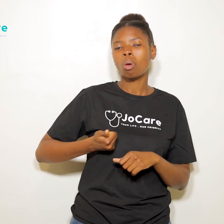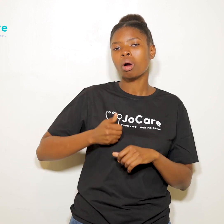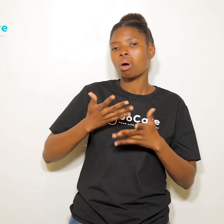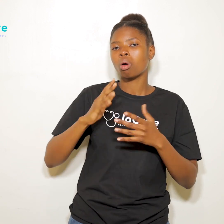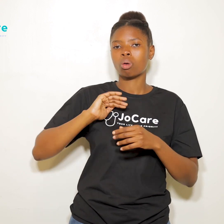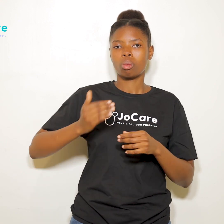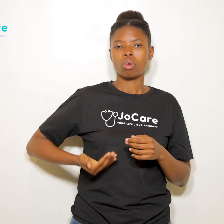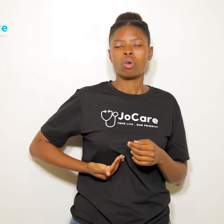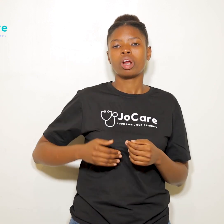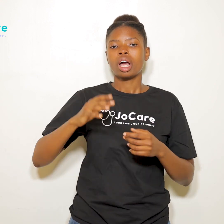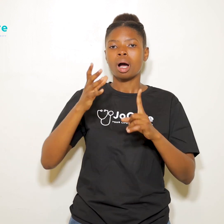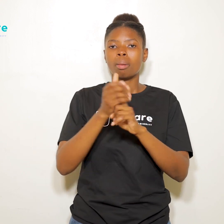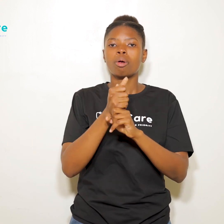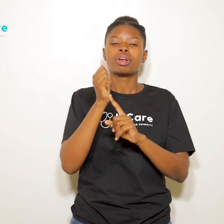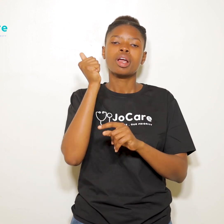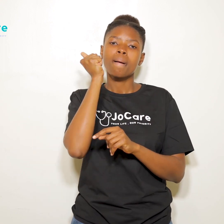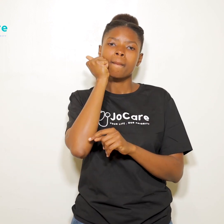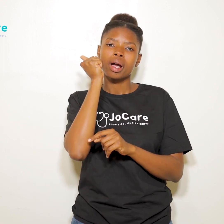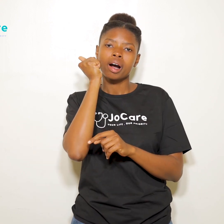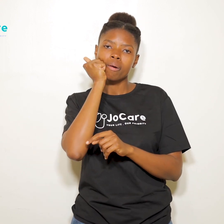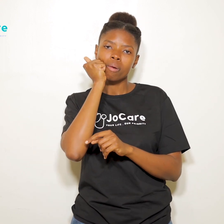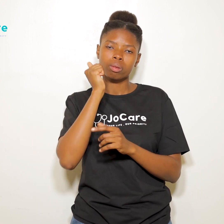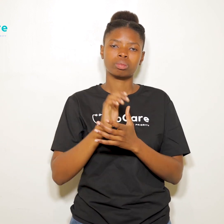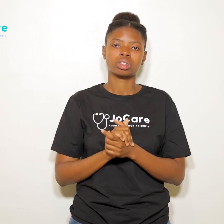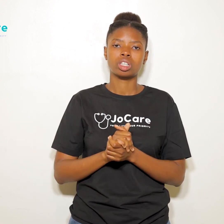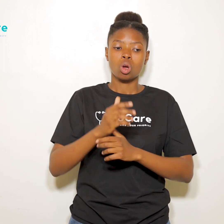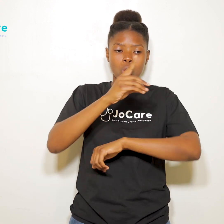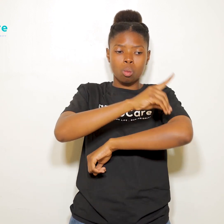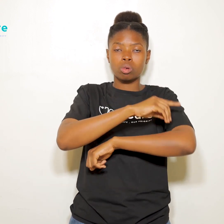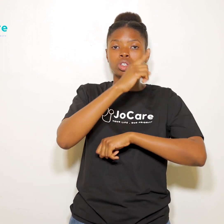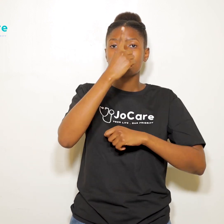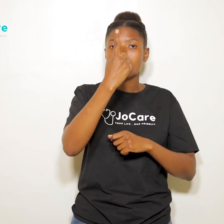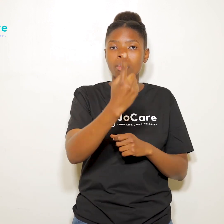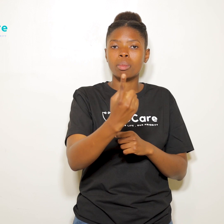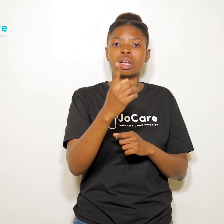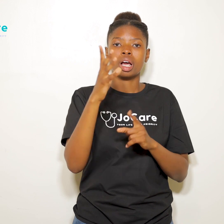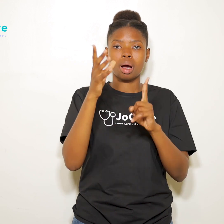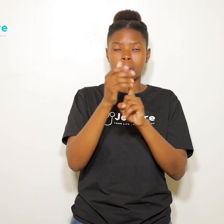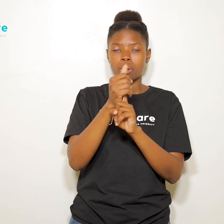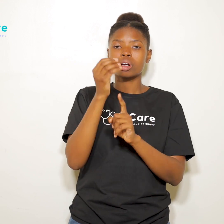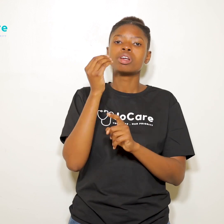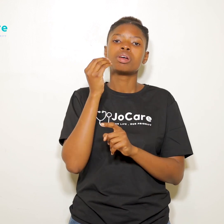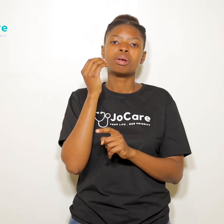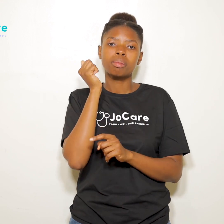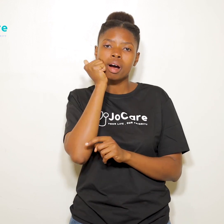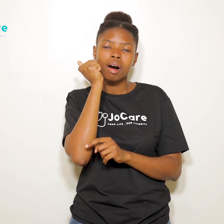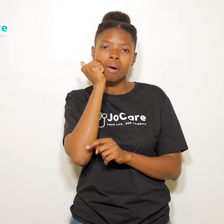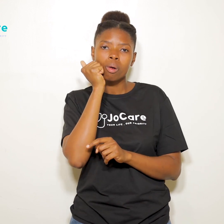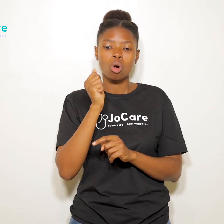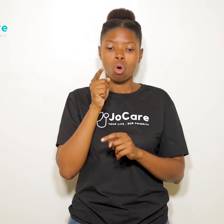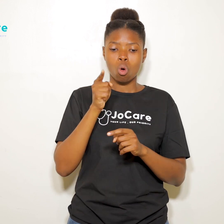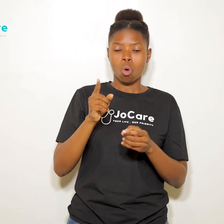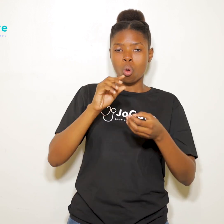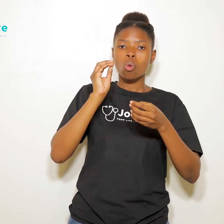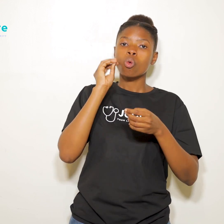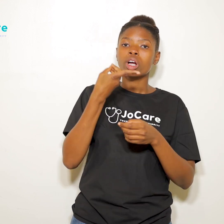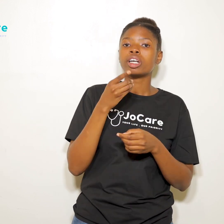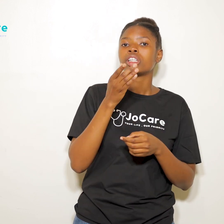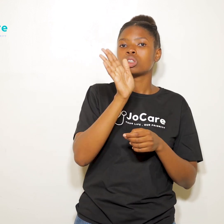gihe cye cy'imihango. Ni ukuvuga ngo umunsi wa mbere w'imihango tuvuga ko ariwo munsi wa mbere w'ukwezi kwiwe. Ukwezi kwa gutangiye. Yego, ukwezi kwe